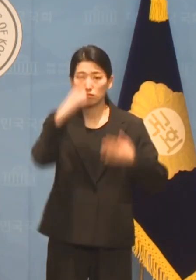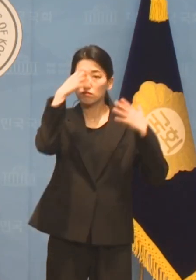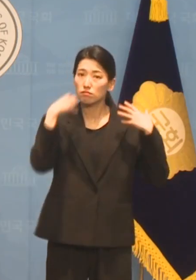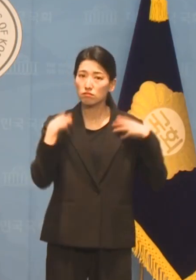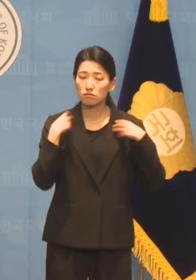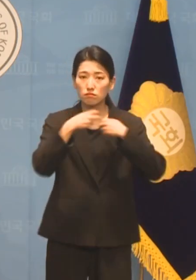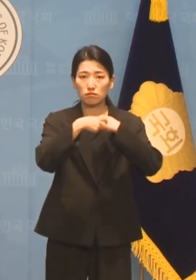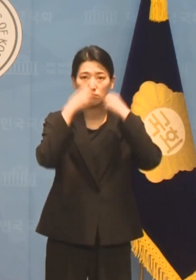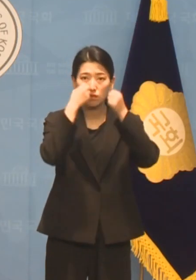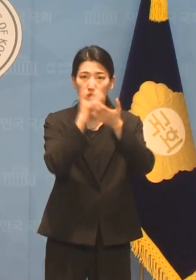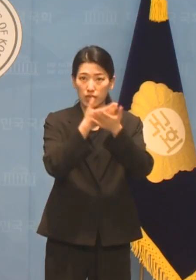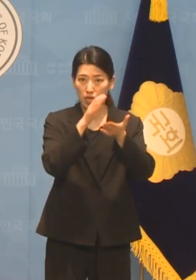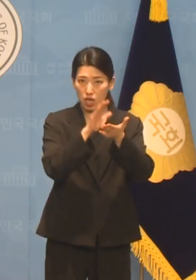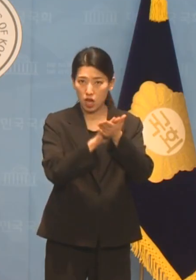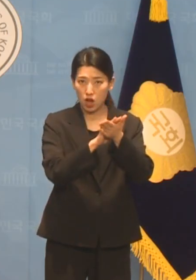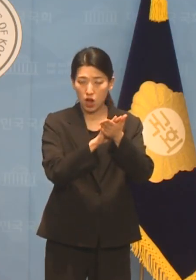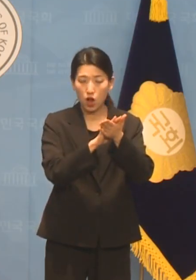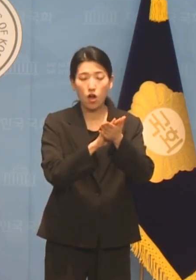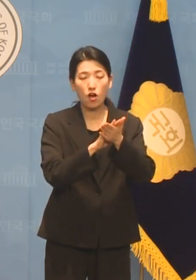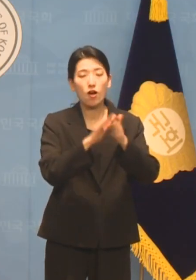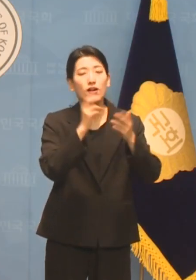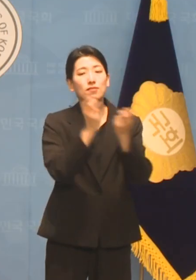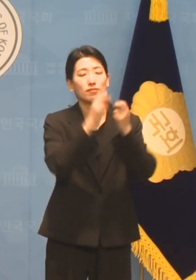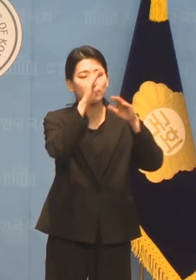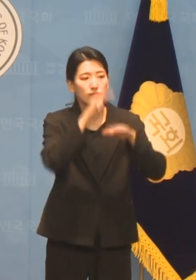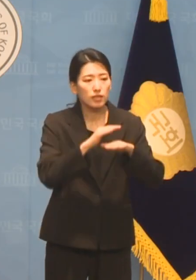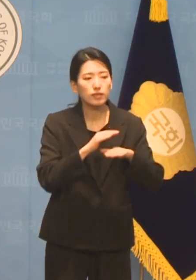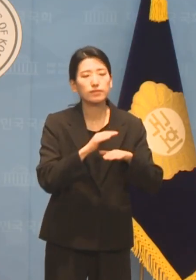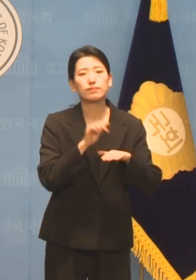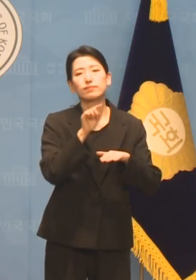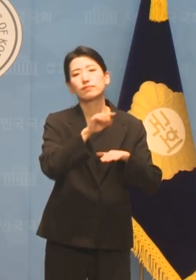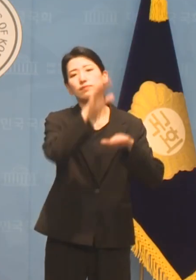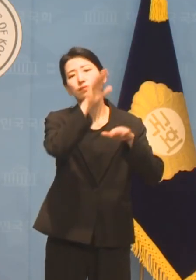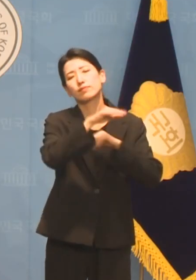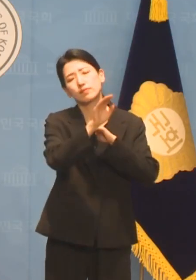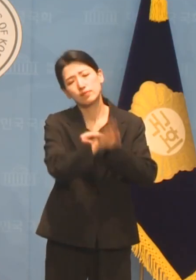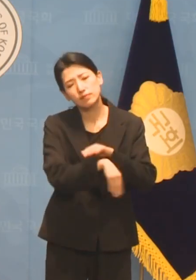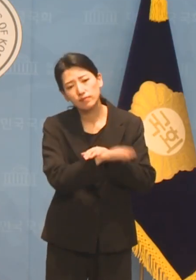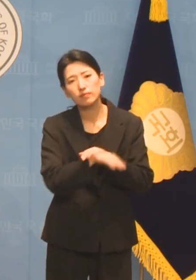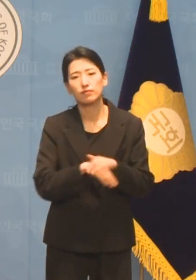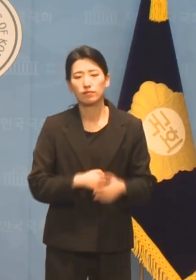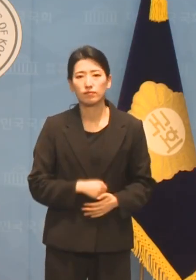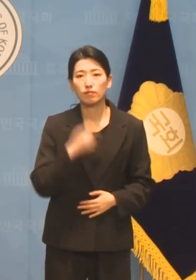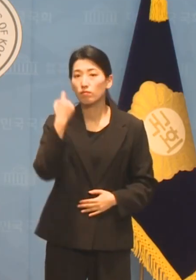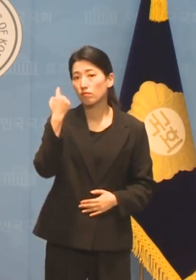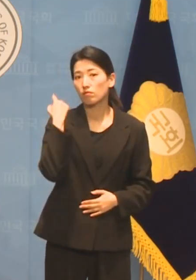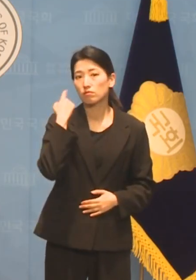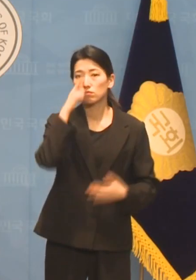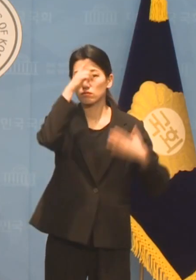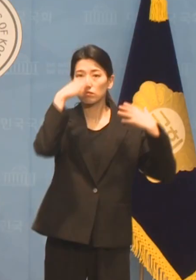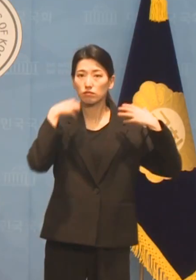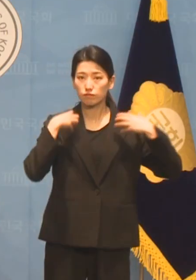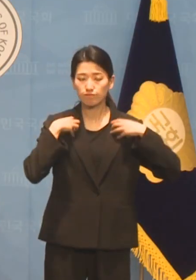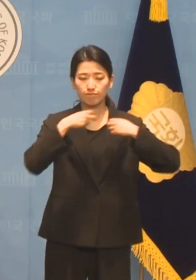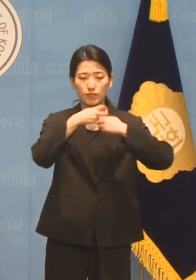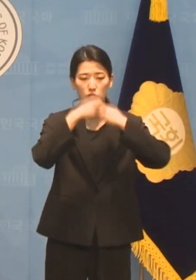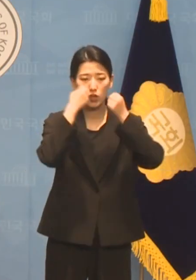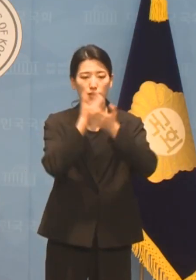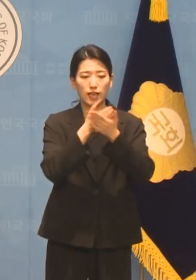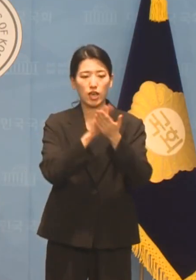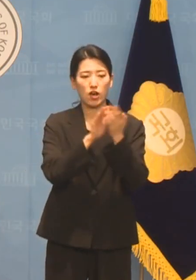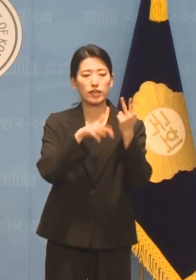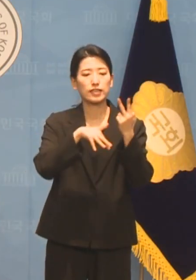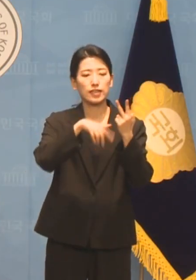의료개혁 2차 실행 방안은 틀렸습니다. 19일 어제 정부가 발표한 의료개혁 2차